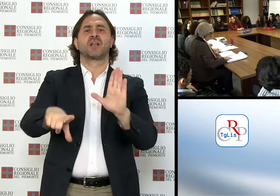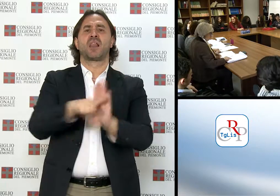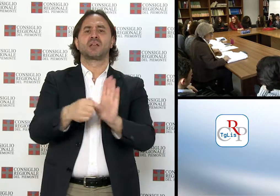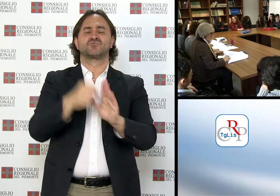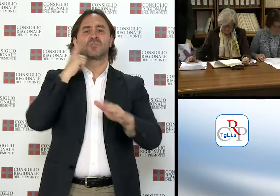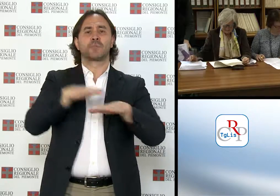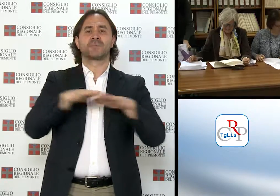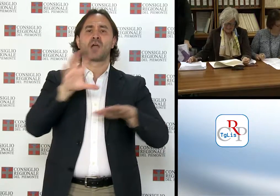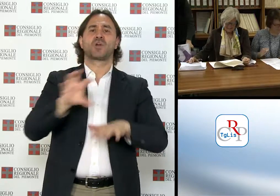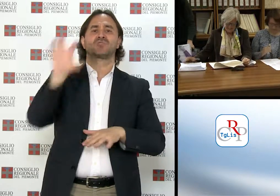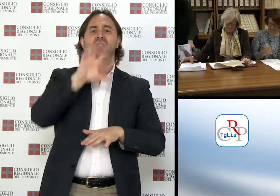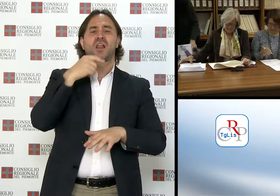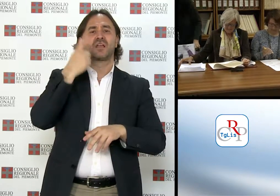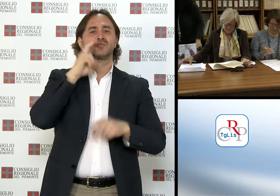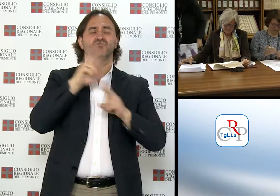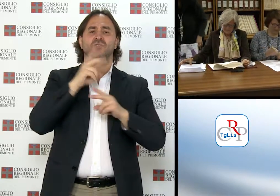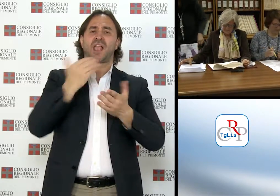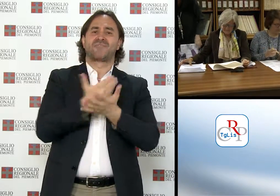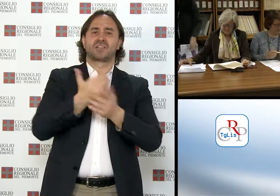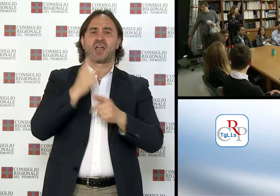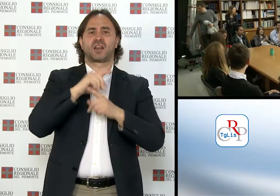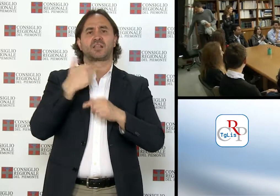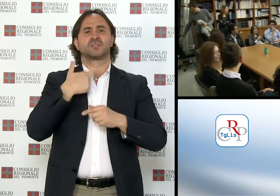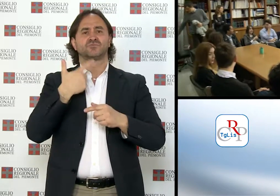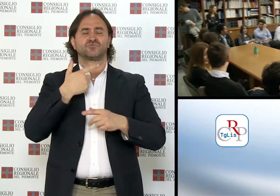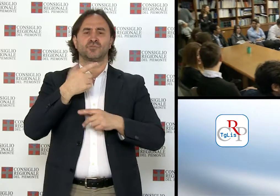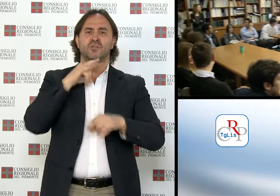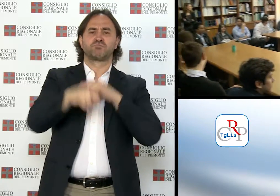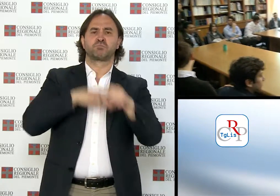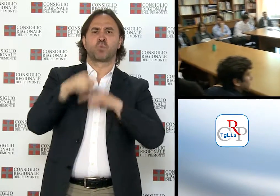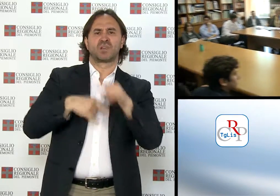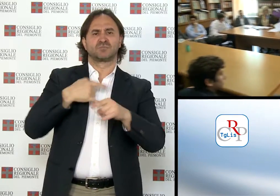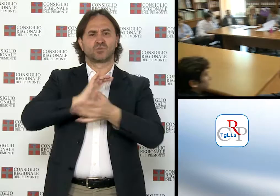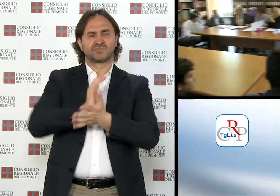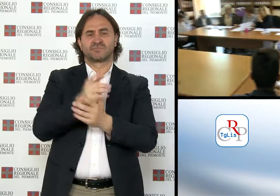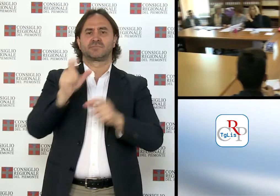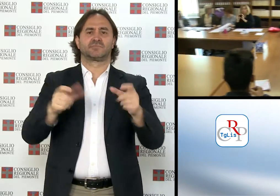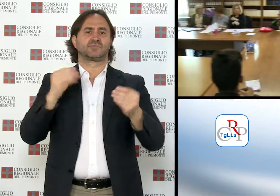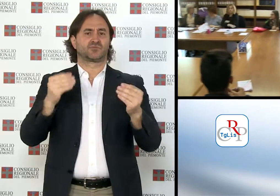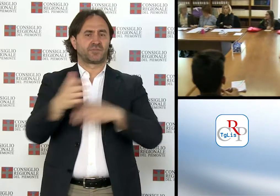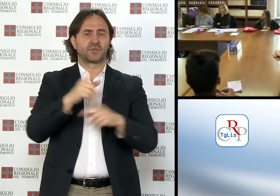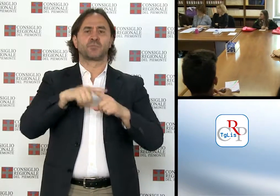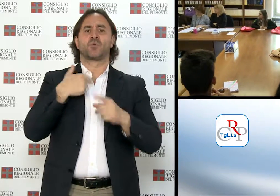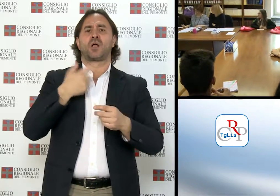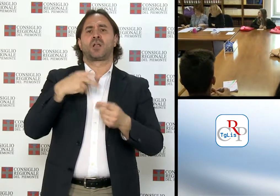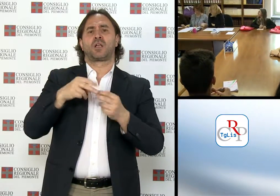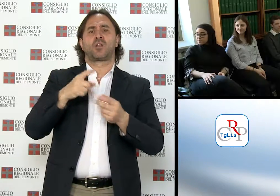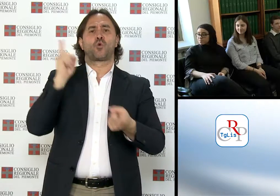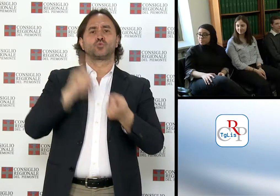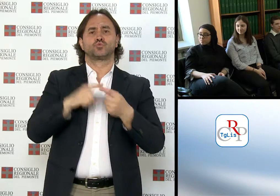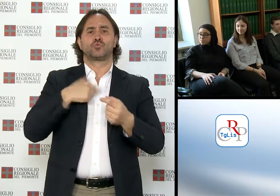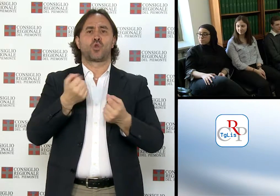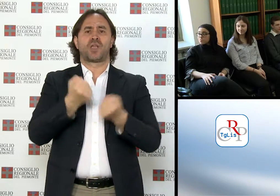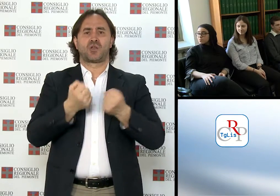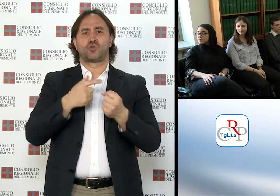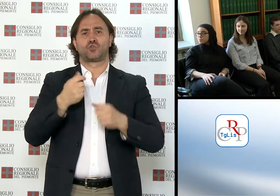regionale per prevenire bullismo giovanile e per valorizzare l'educazione alimentare e consumo equo e solidale la giornata conclusiva